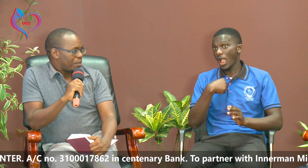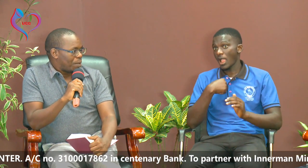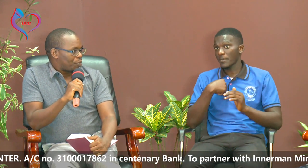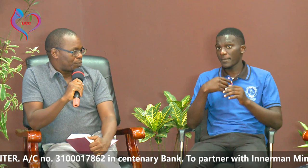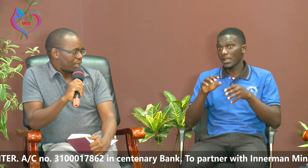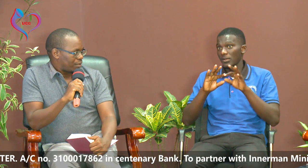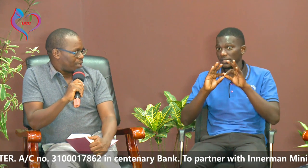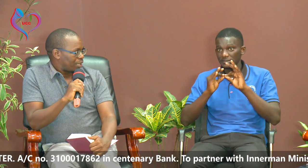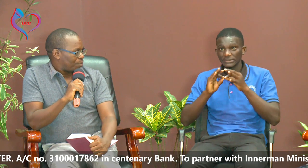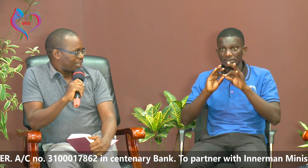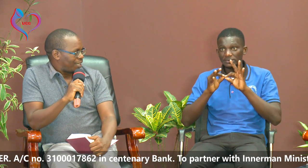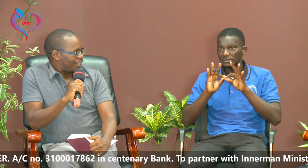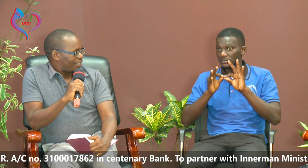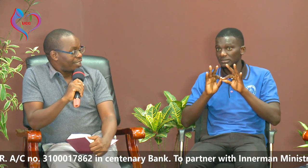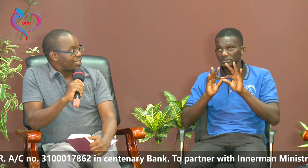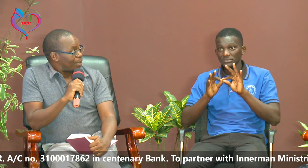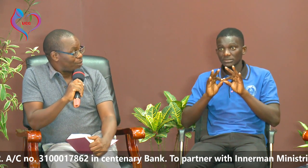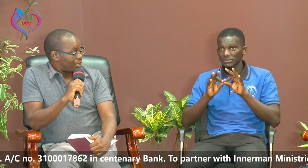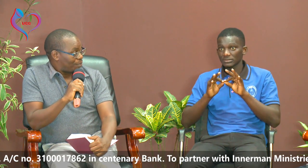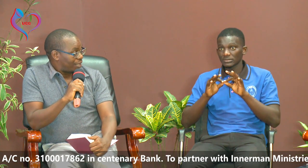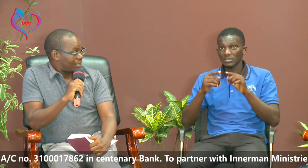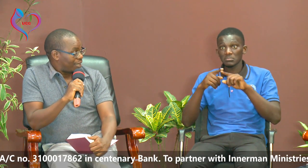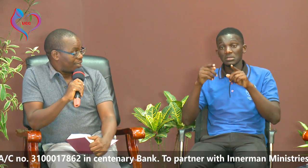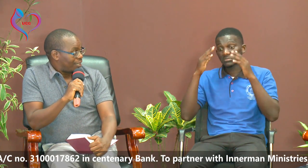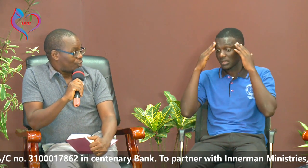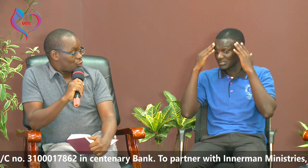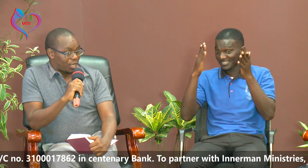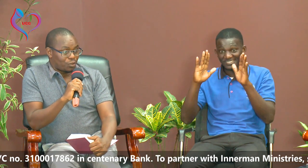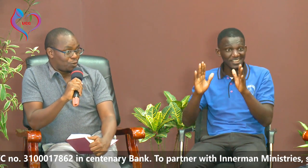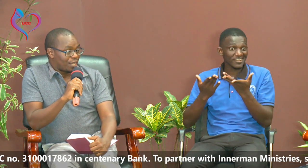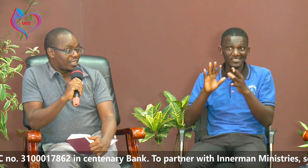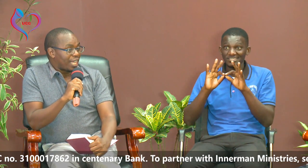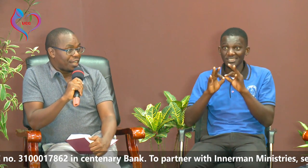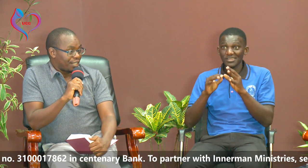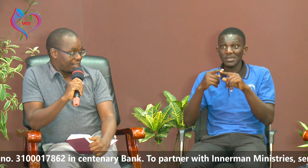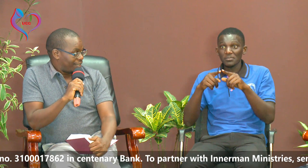ba prompter ne ba interpreter nenga simanyi ku interpretinga so I had to go and stand in